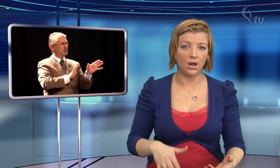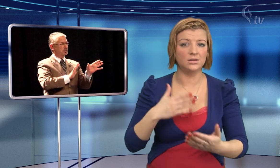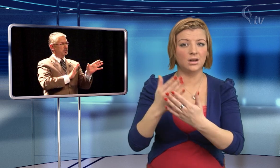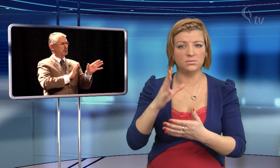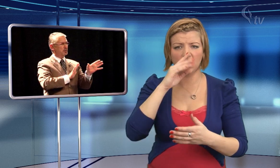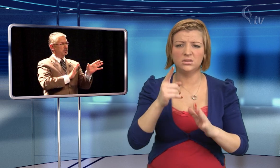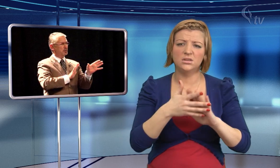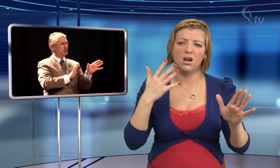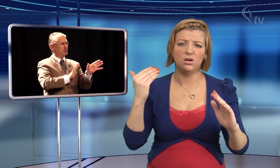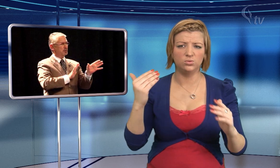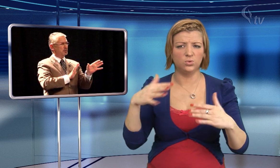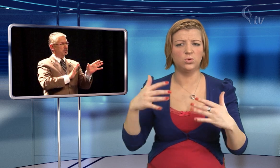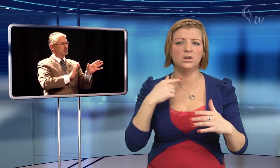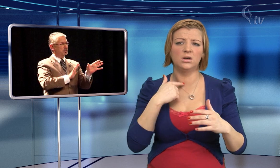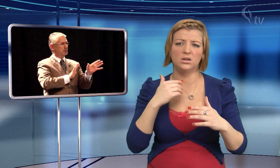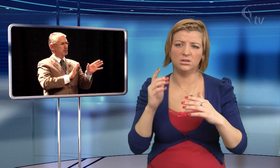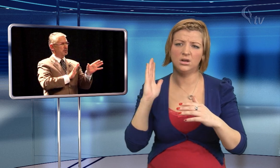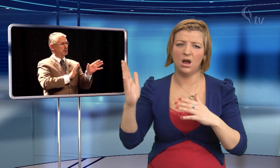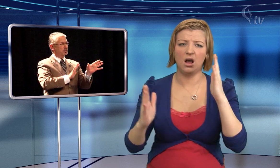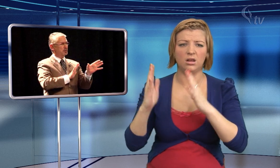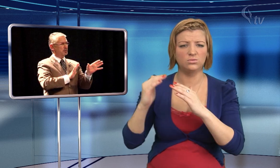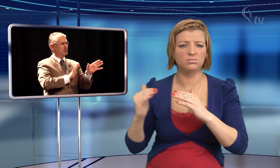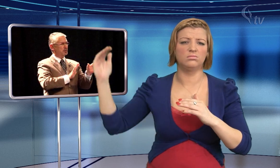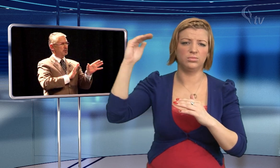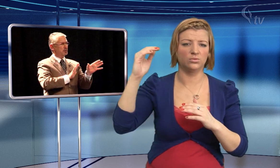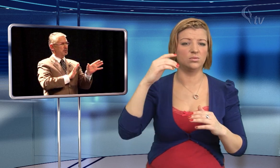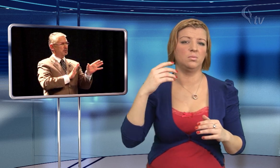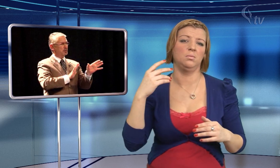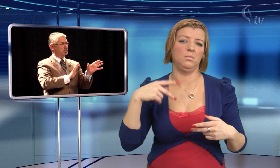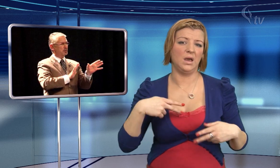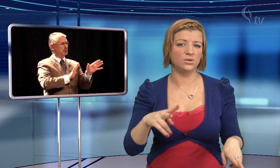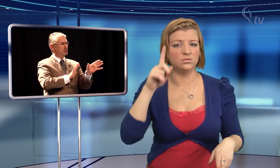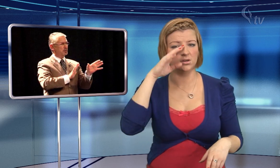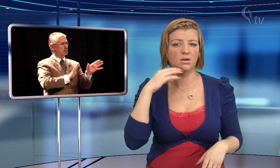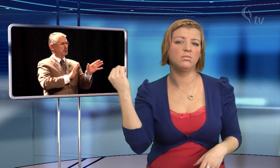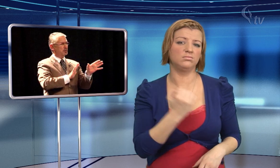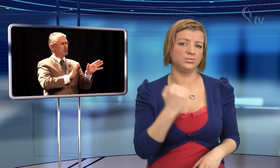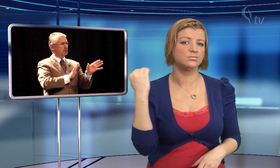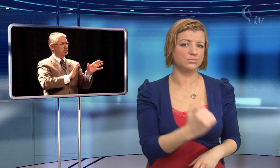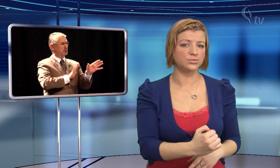sai selge enamuse 48 häält 71 Mehiko ja Saksamaa